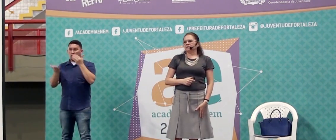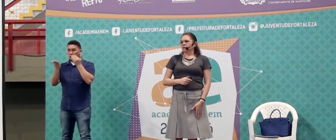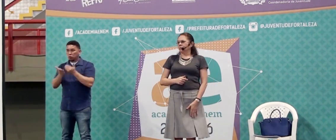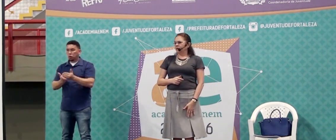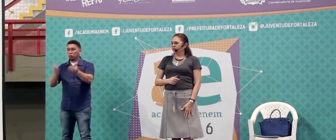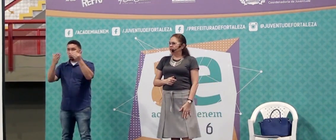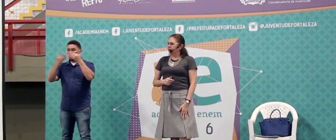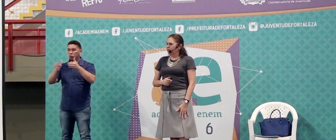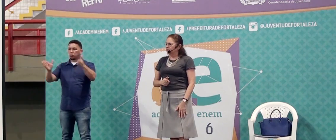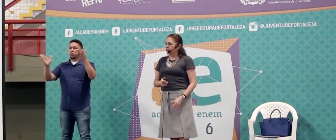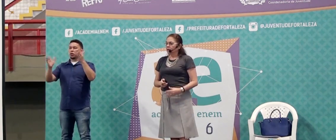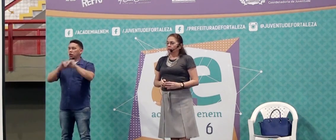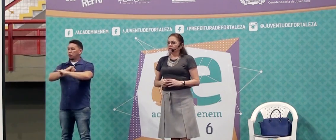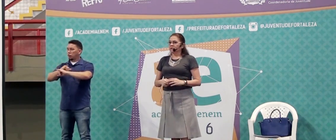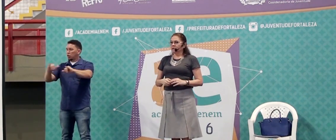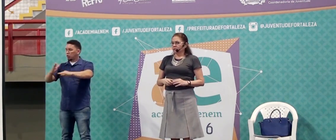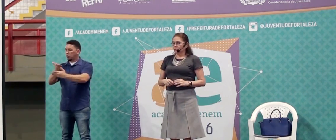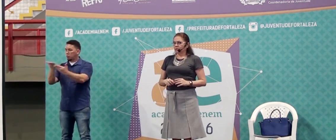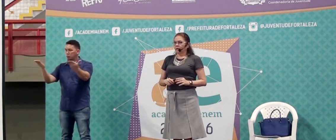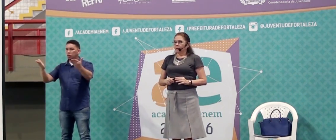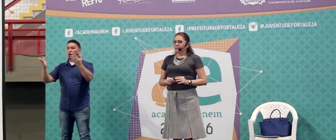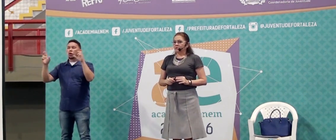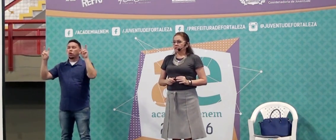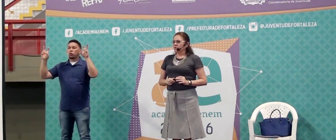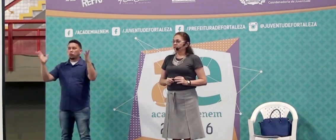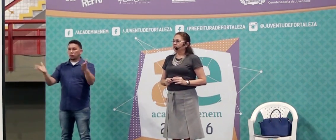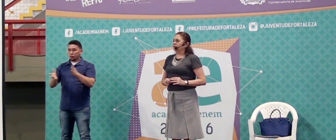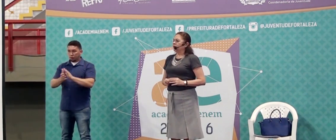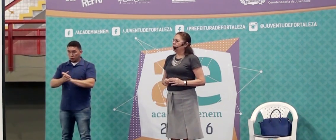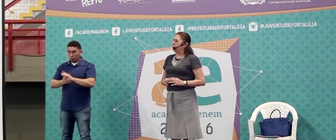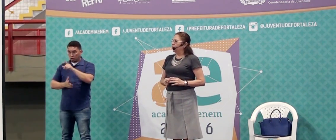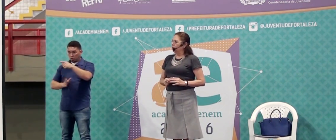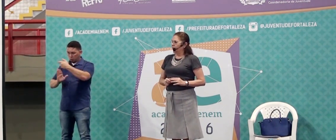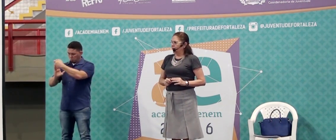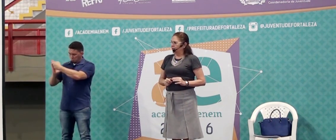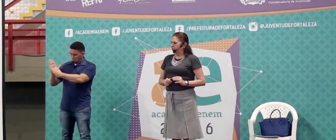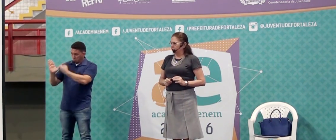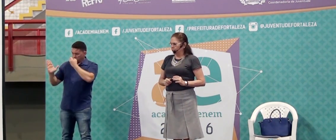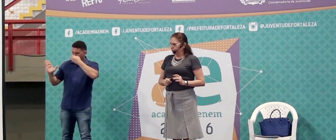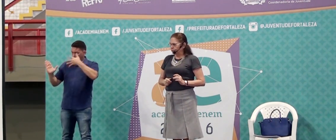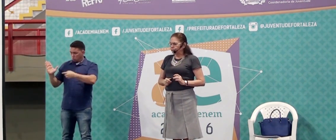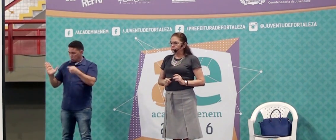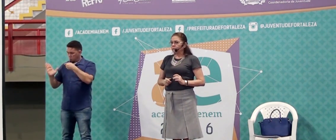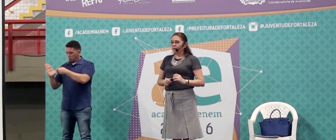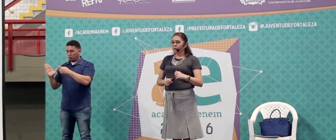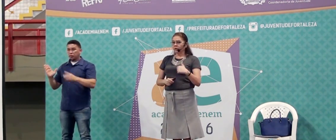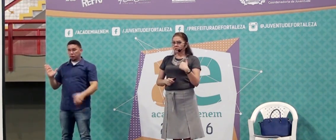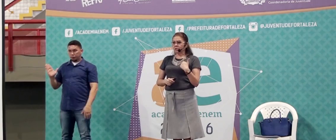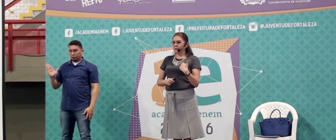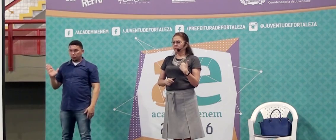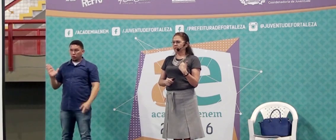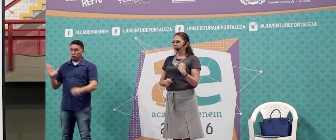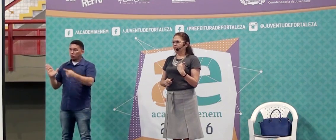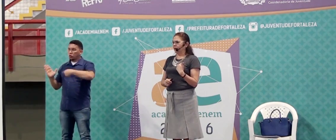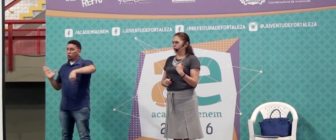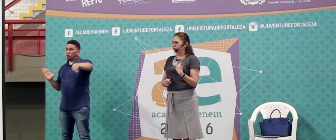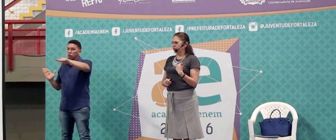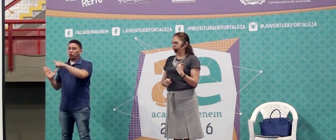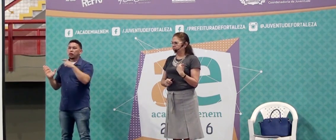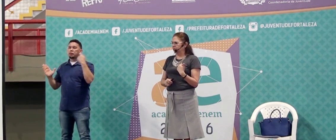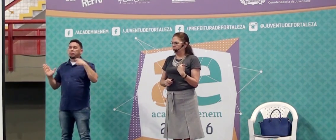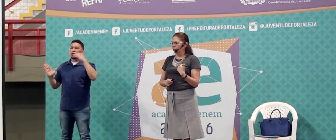iniciar dizendo para vocês o seguinte: para a gente fazer uma boa redação, nós temos que